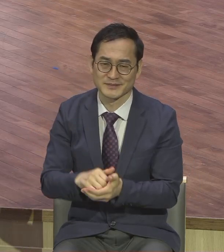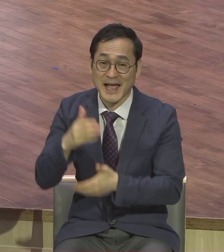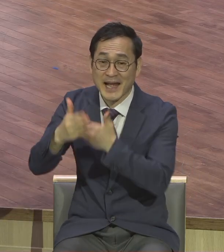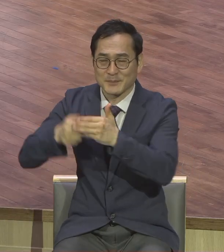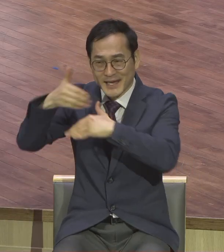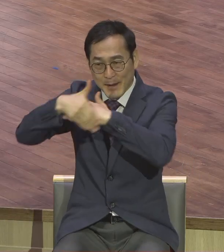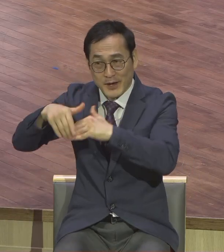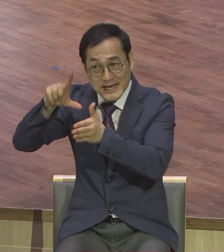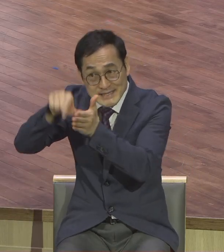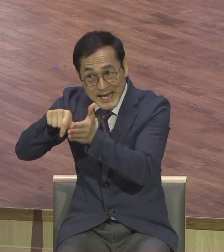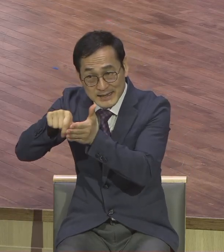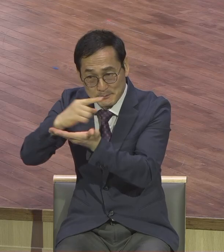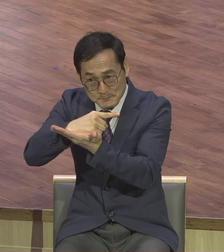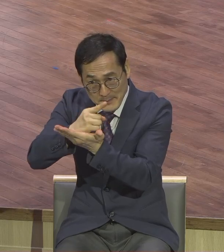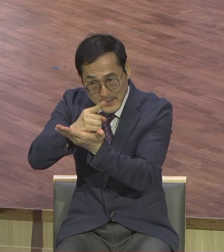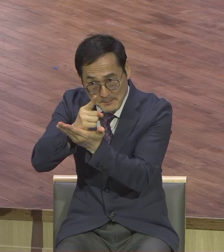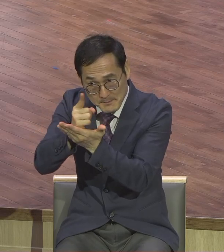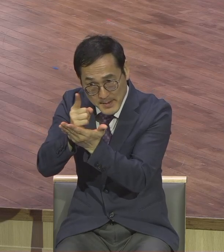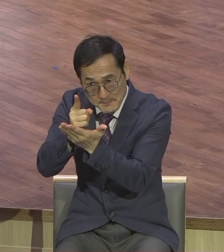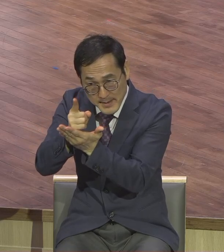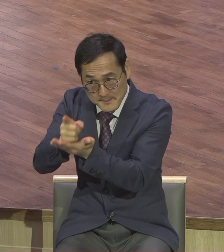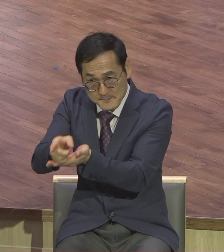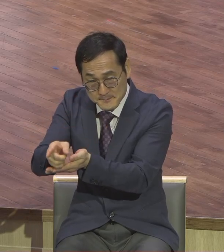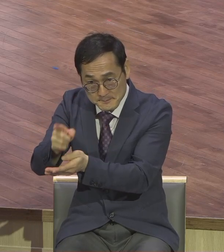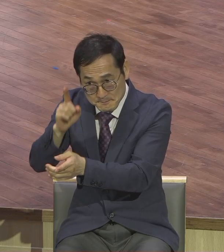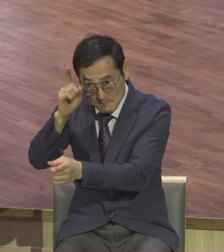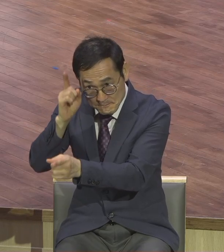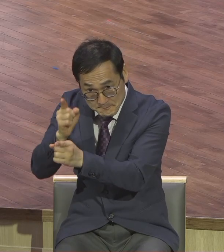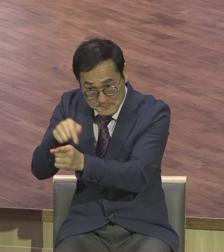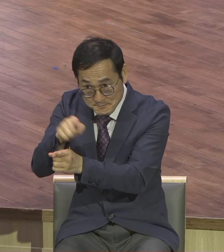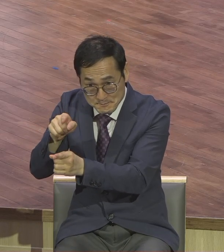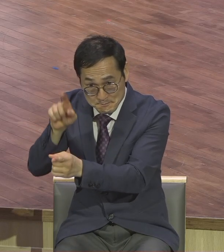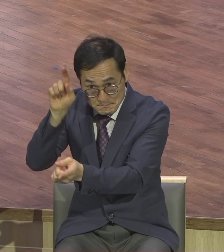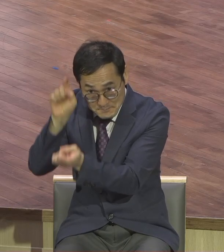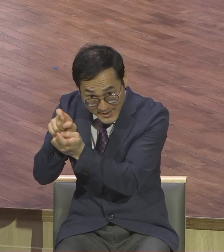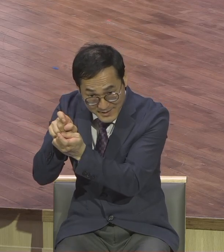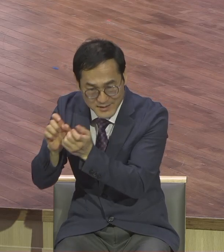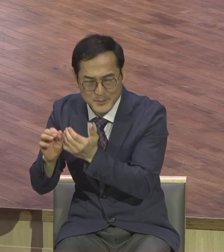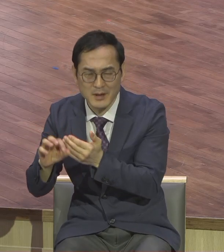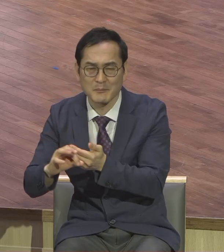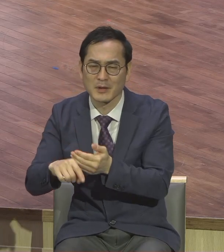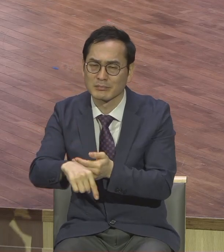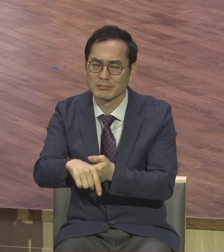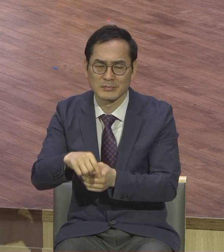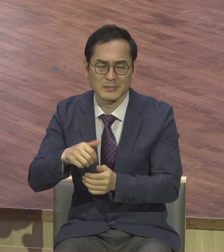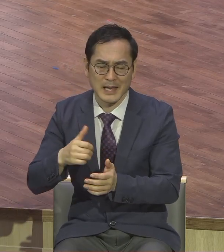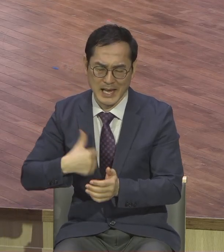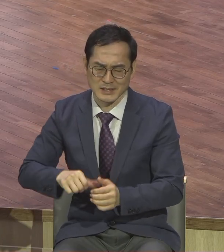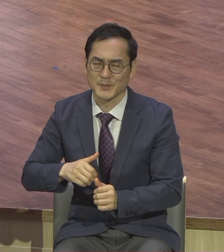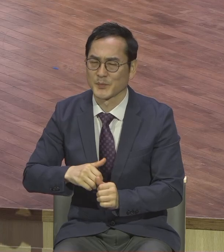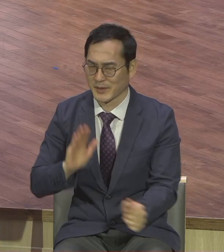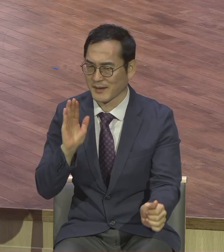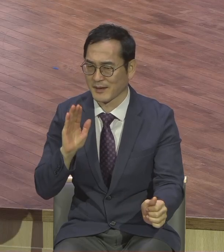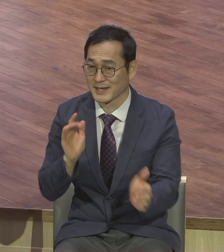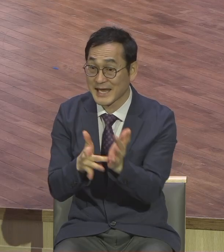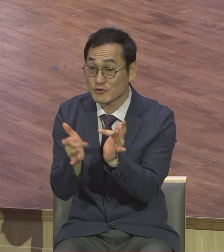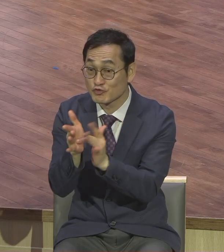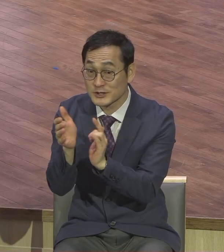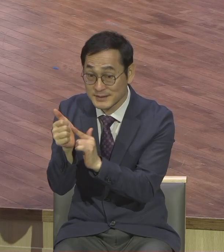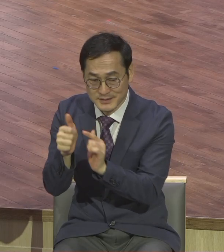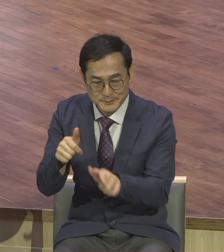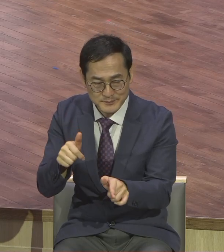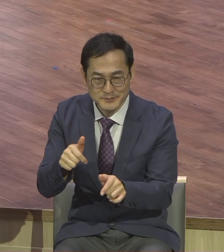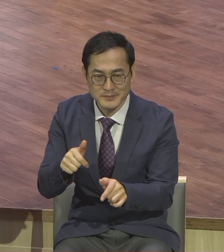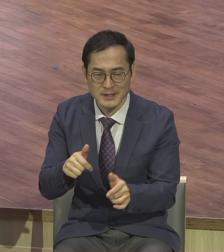된 거예요. 때가 참에. 하나님 시간표입니다. 여기서 때라는 말은 예수 그리스도가 드디어